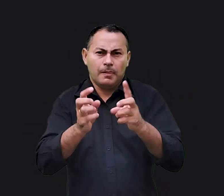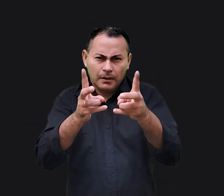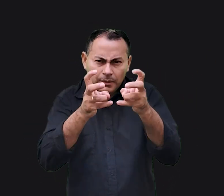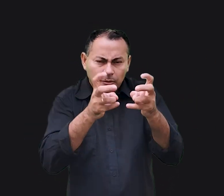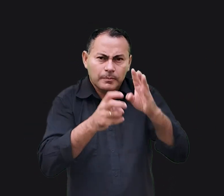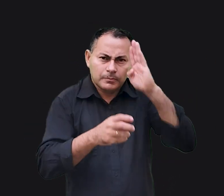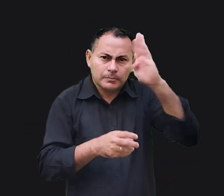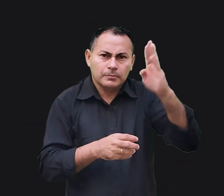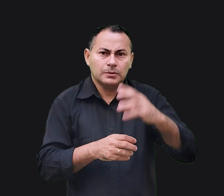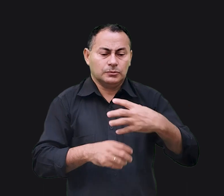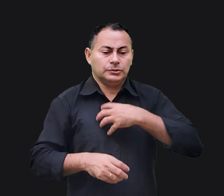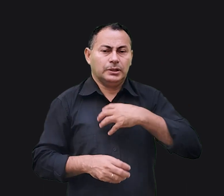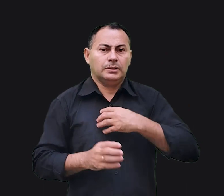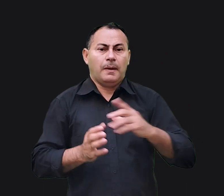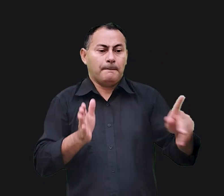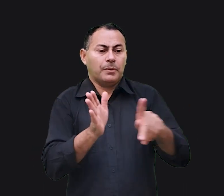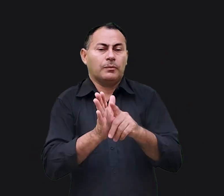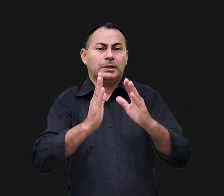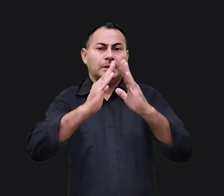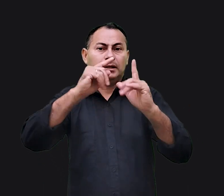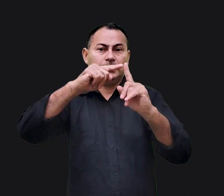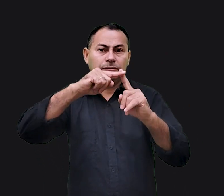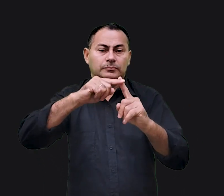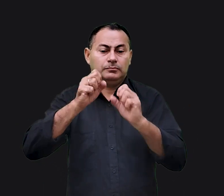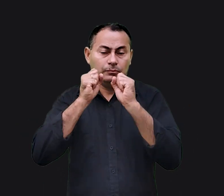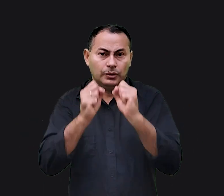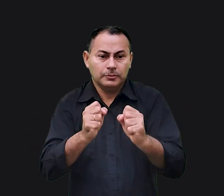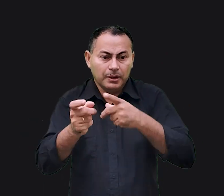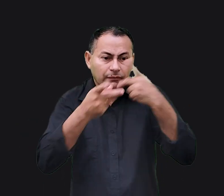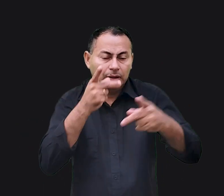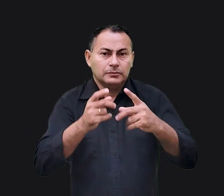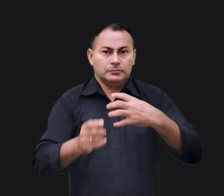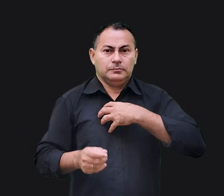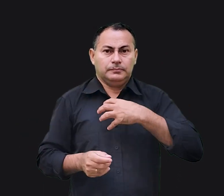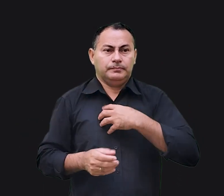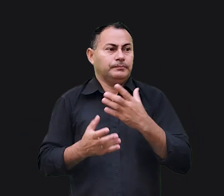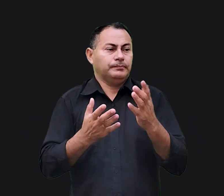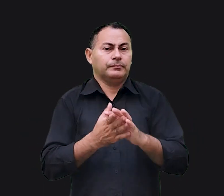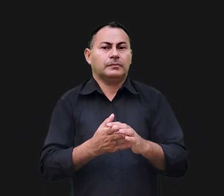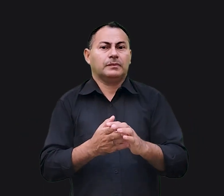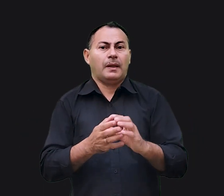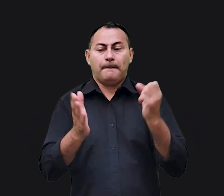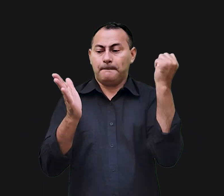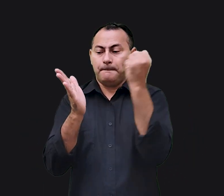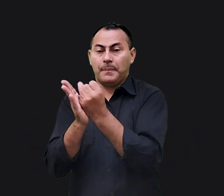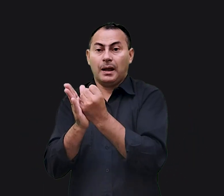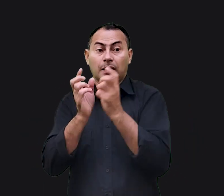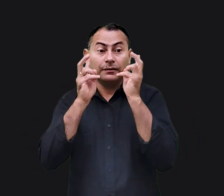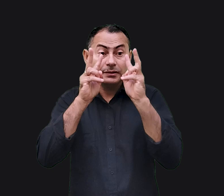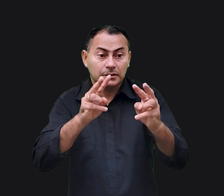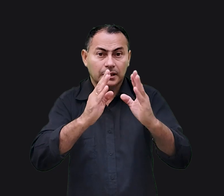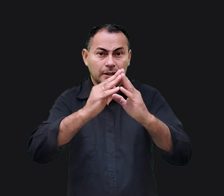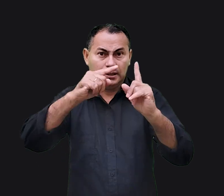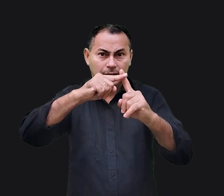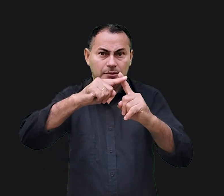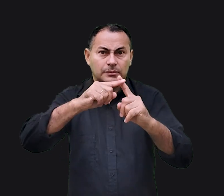Observe principalmente o padrão da própria igreja. Podemos chamar este padrão de as marcas visíveis na igreja